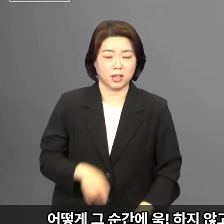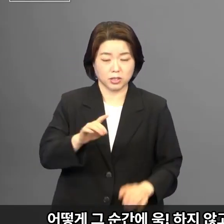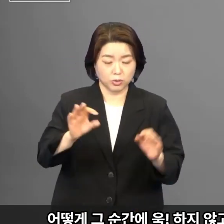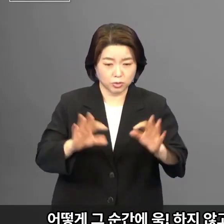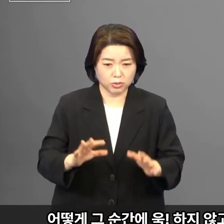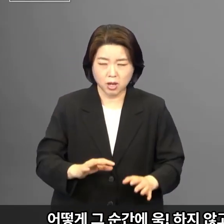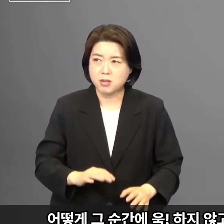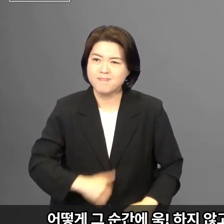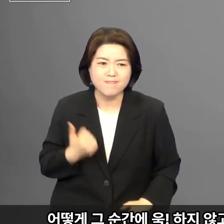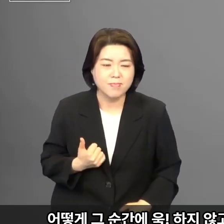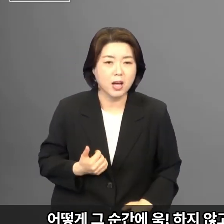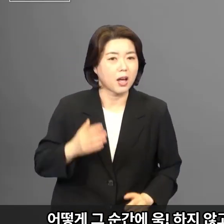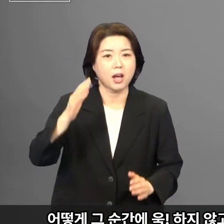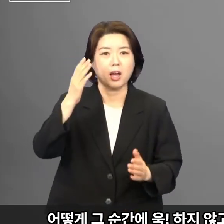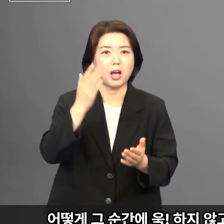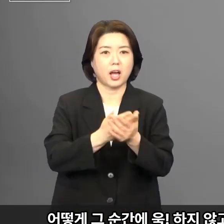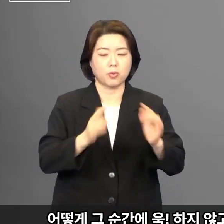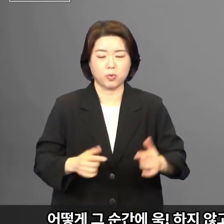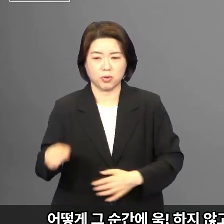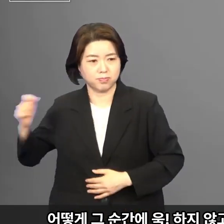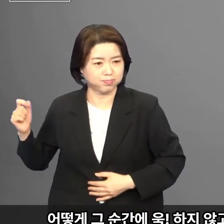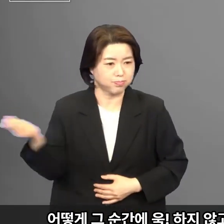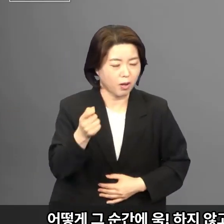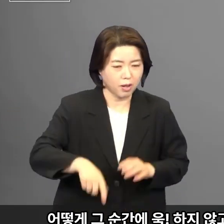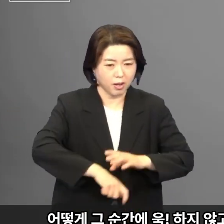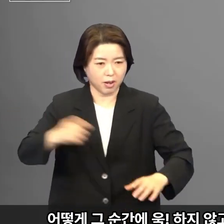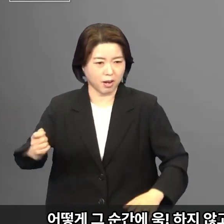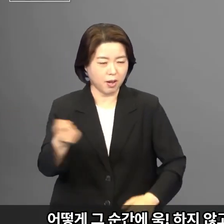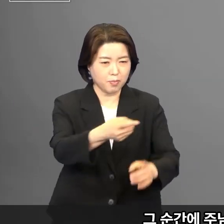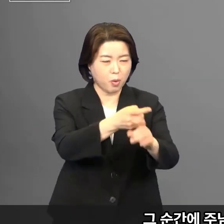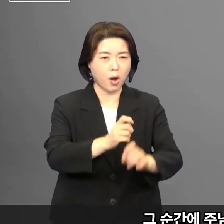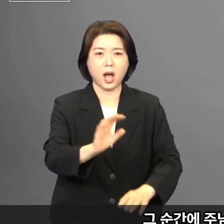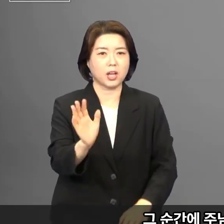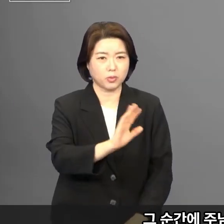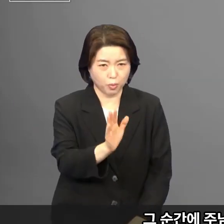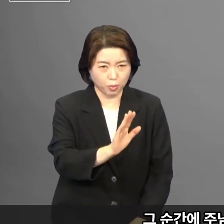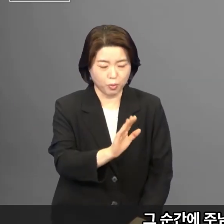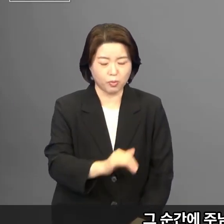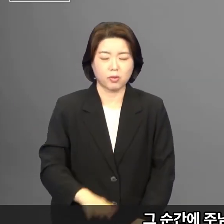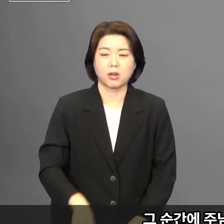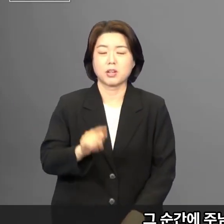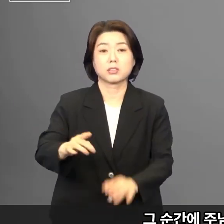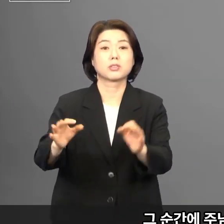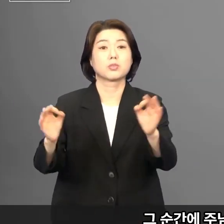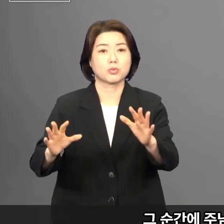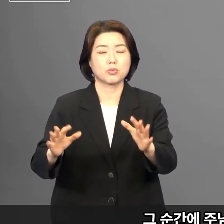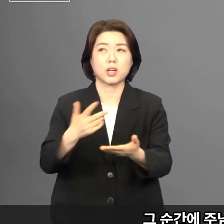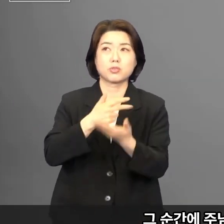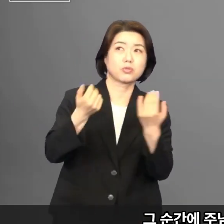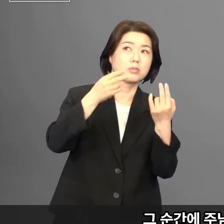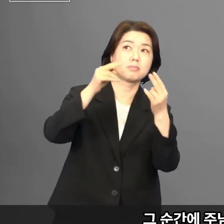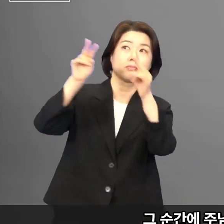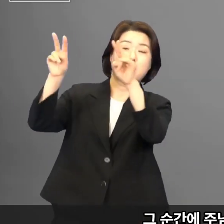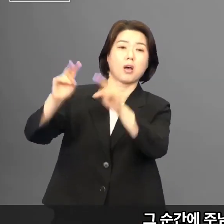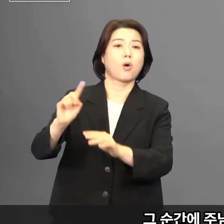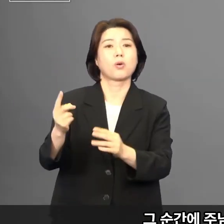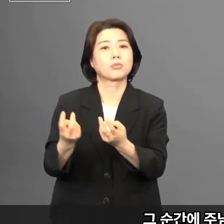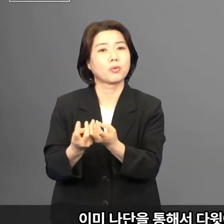욱하지 않고 돌팔매질하지 않고 칼을 뽑지 않고 그 순간에 주님을 볼 수